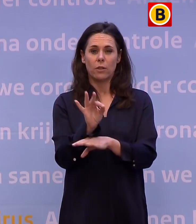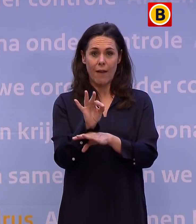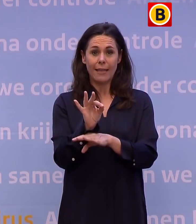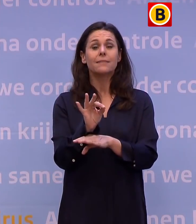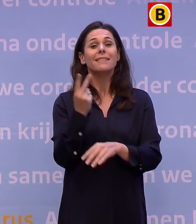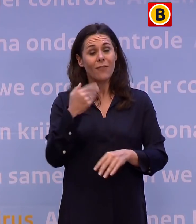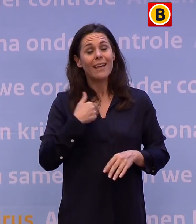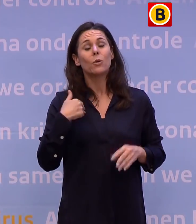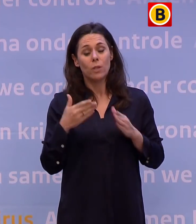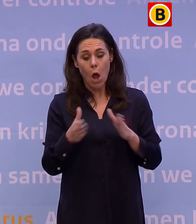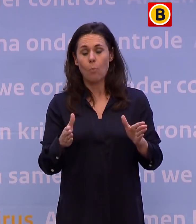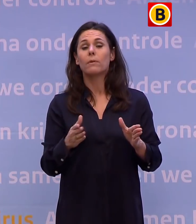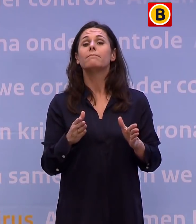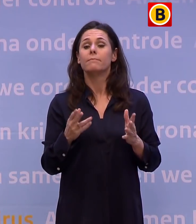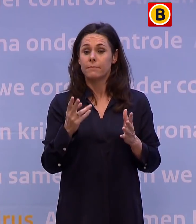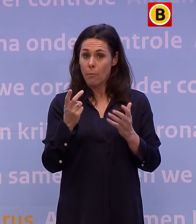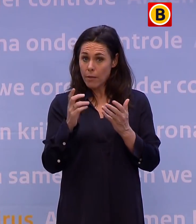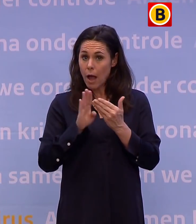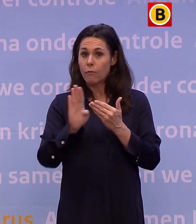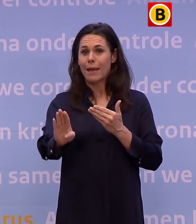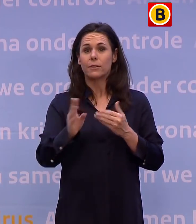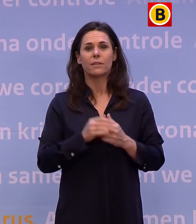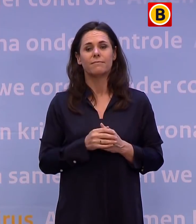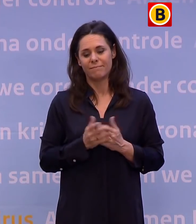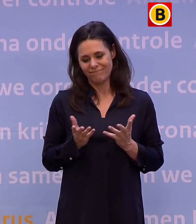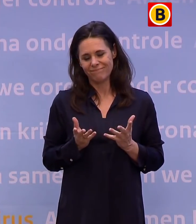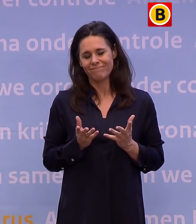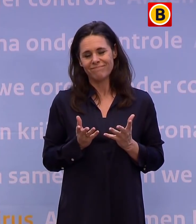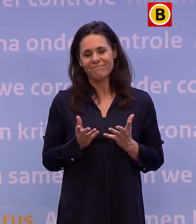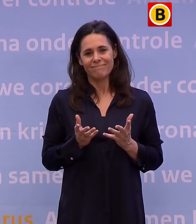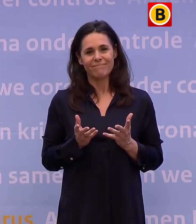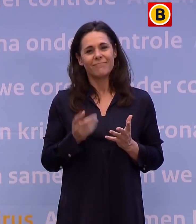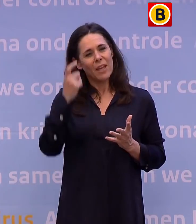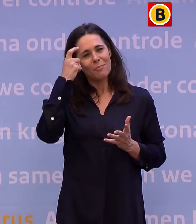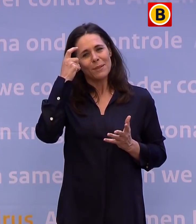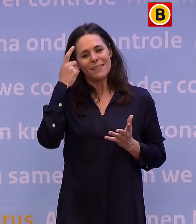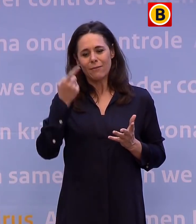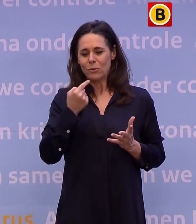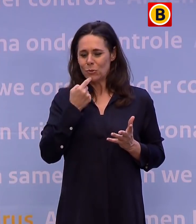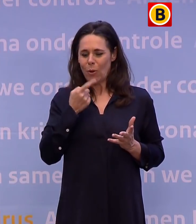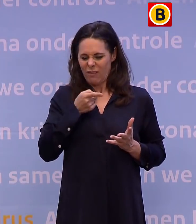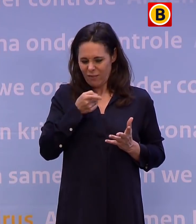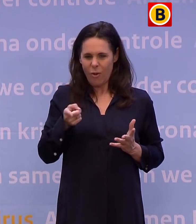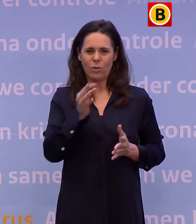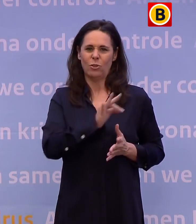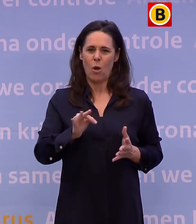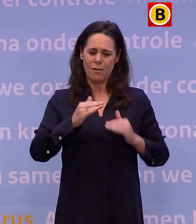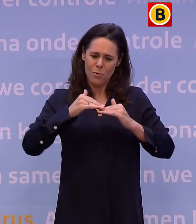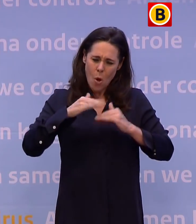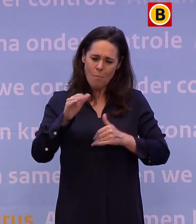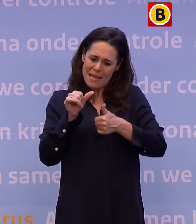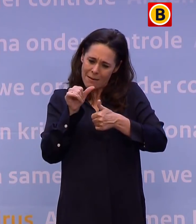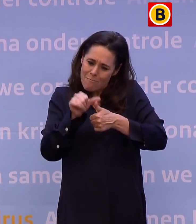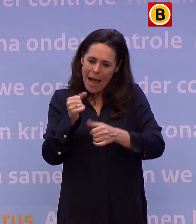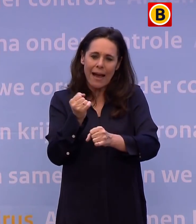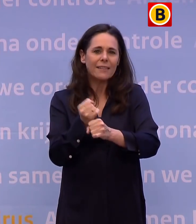ook open op basis van de 1,5 meter regel. Daarbij realiseren we ons natuurlijk dat voor deze scholen nog meer maatwerk nodig